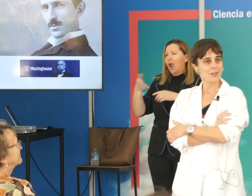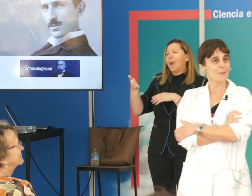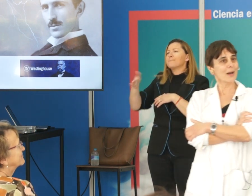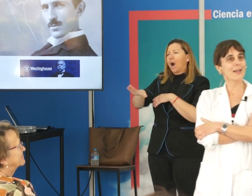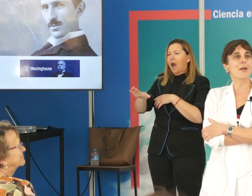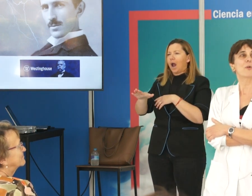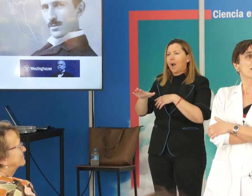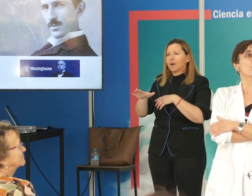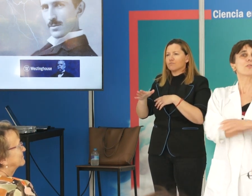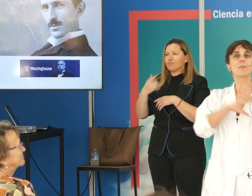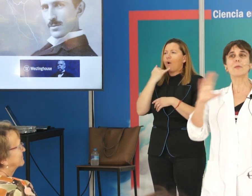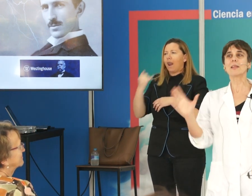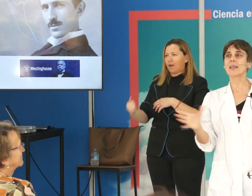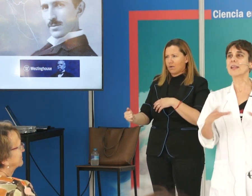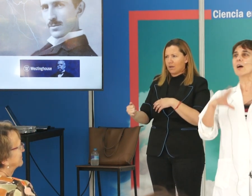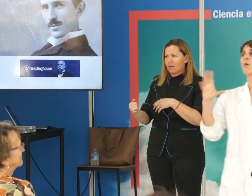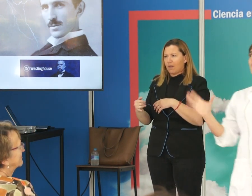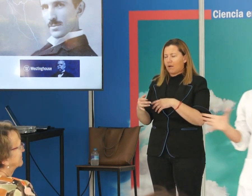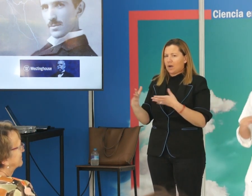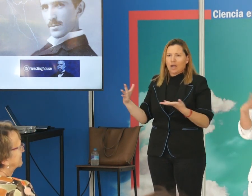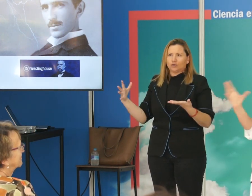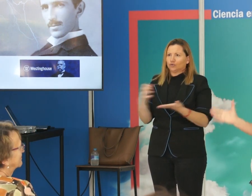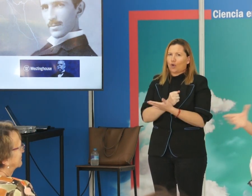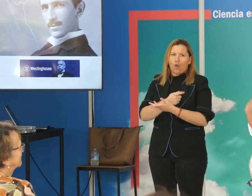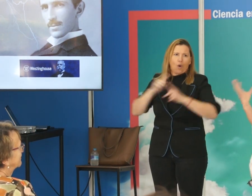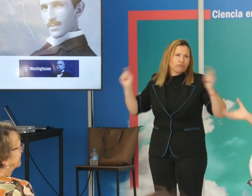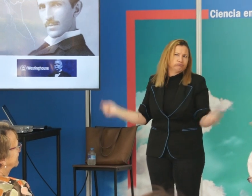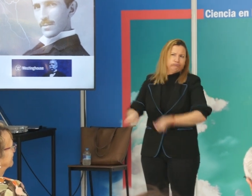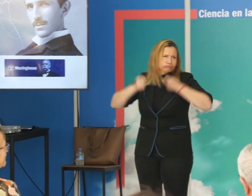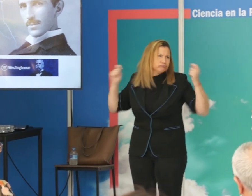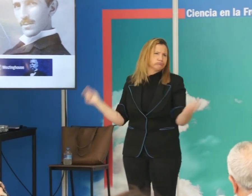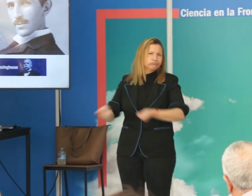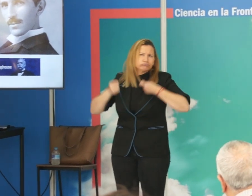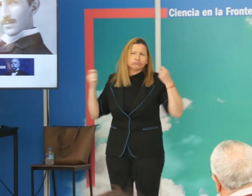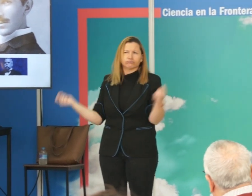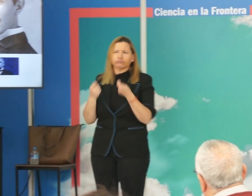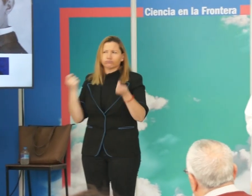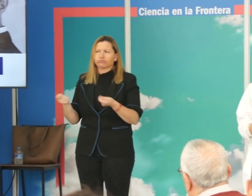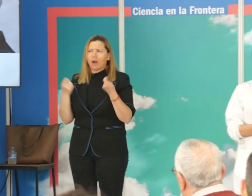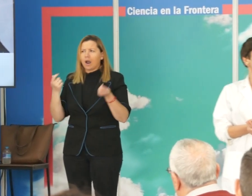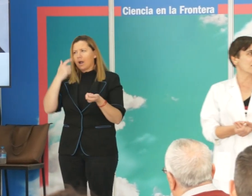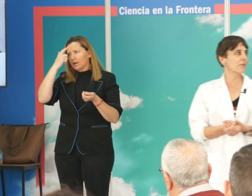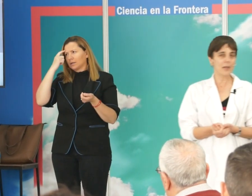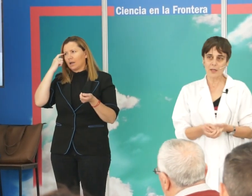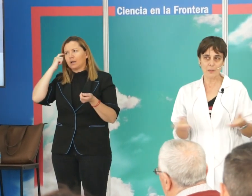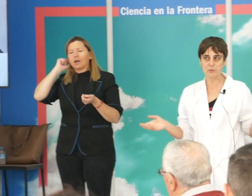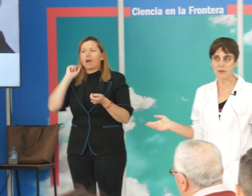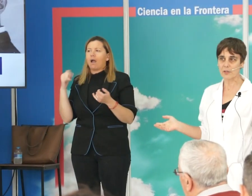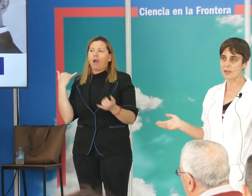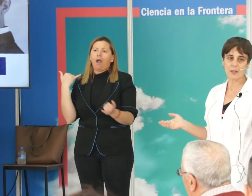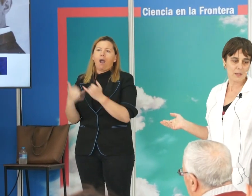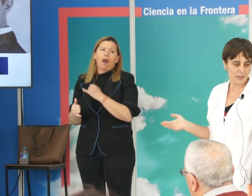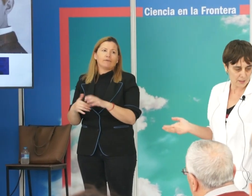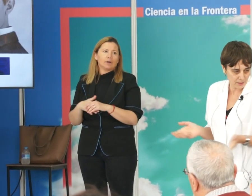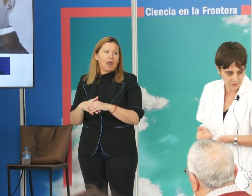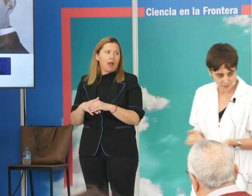señor, ¿vale? Pero era todo, simplemente ya era una campaña mediática y de desprestigio. Al final, el que puso la